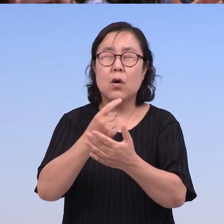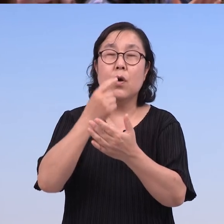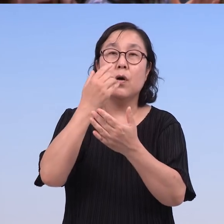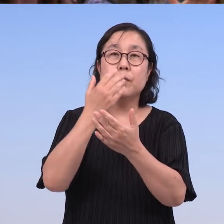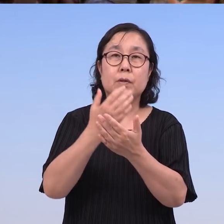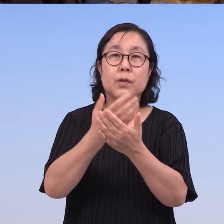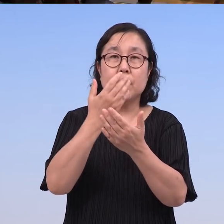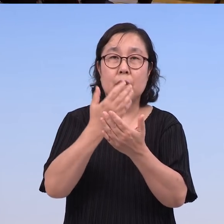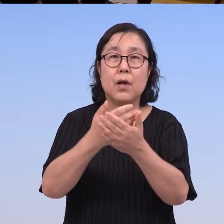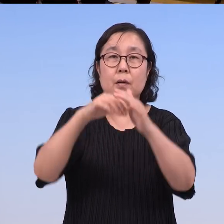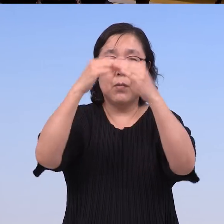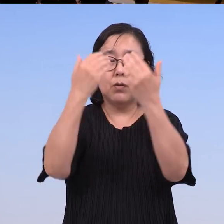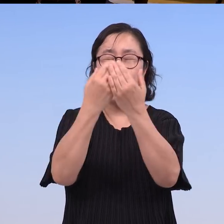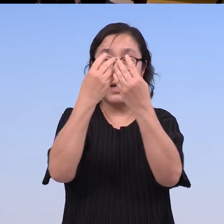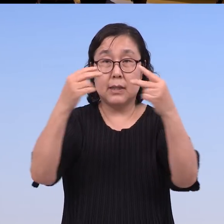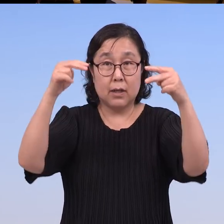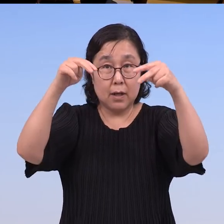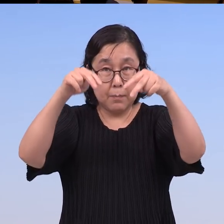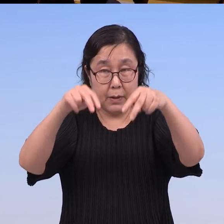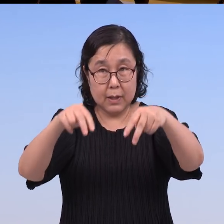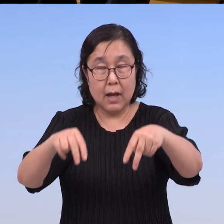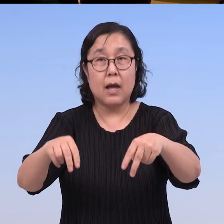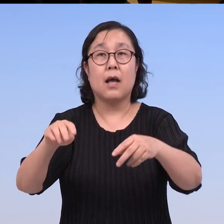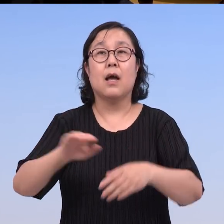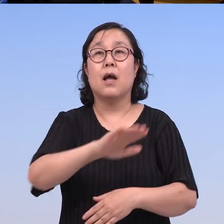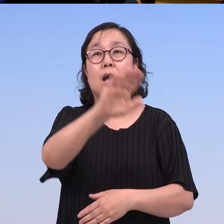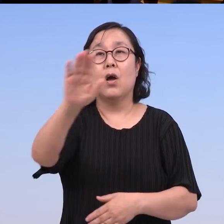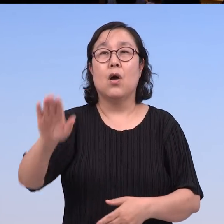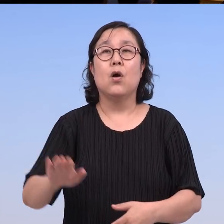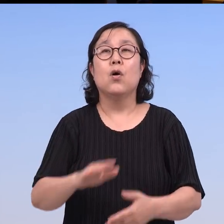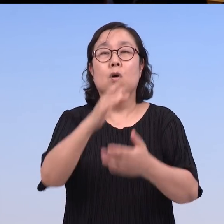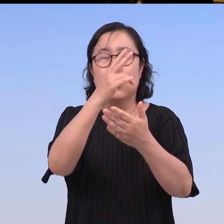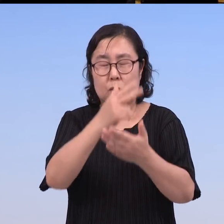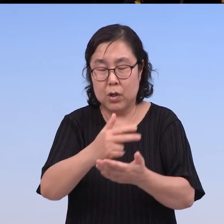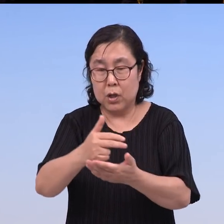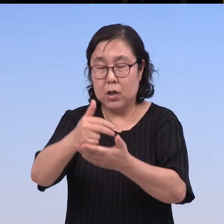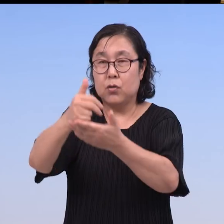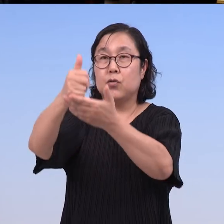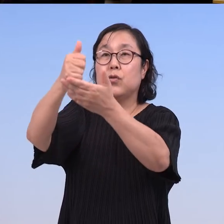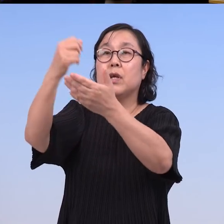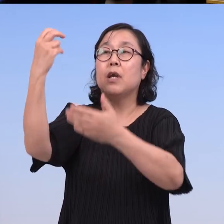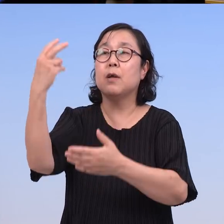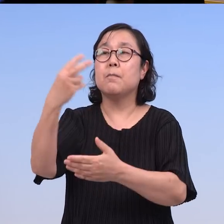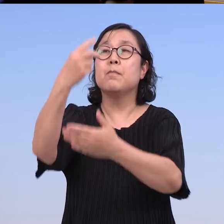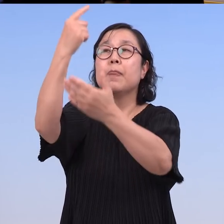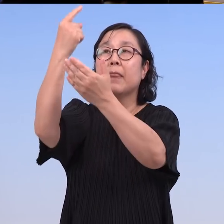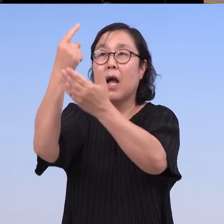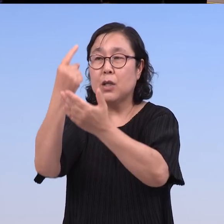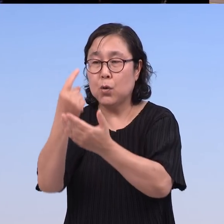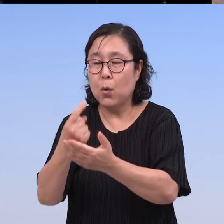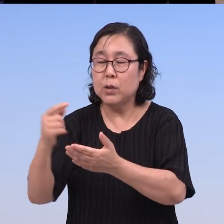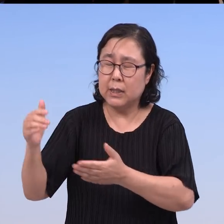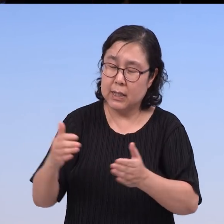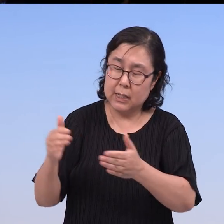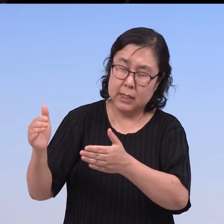우리 다 자리에서 일어나셔서 우리 주님 다시 오실 길을 만들자.